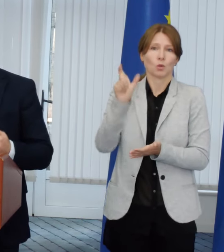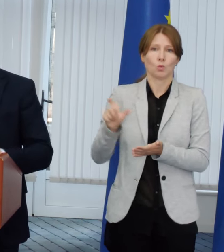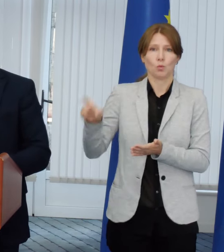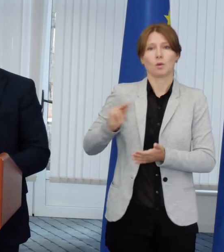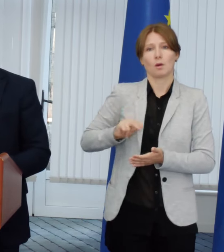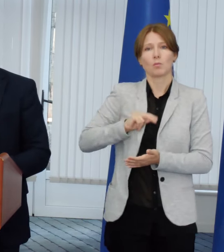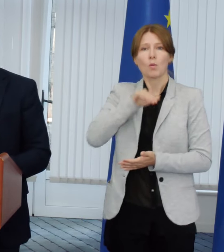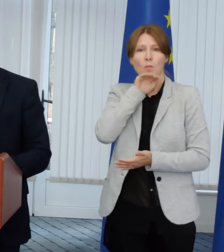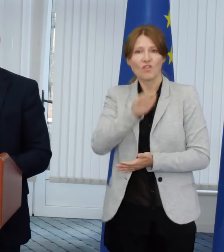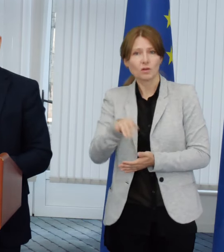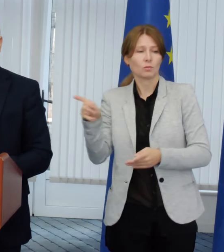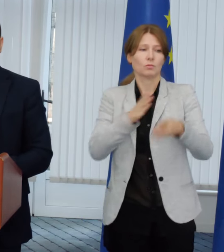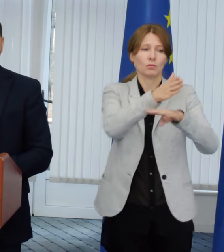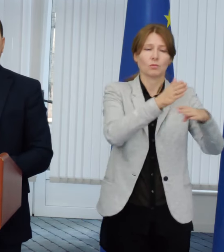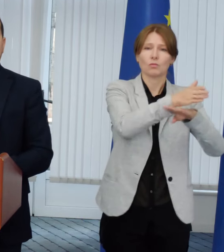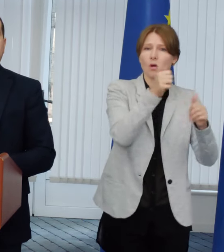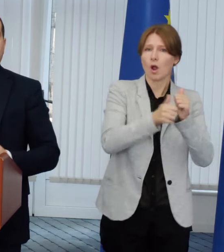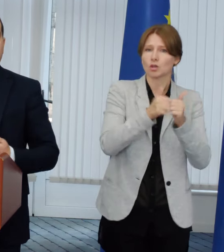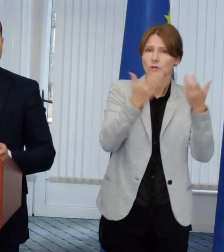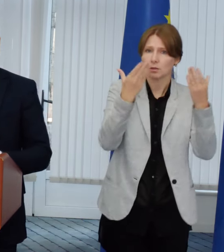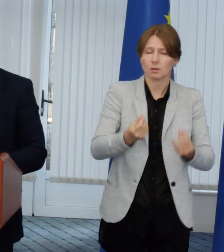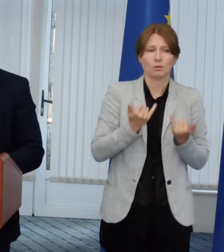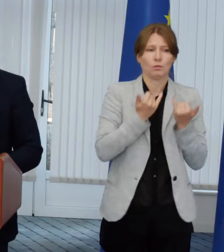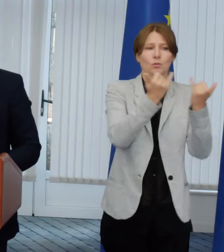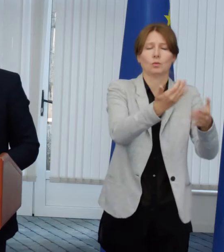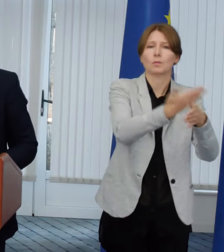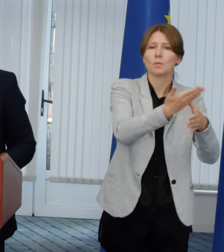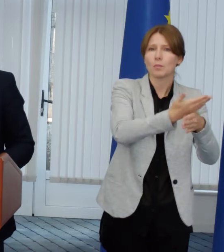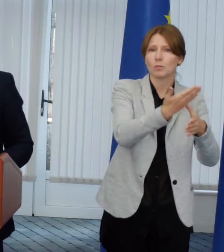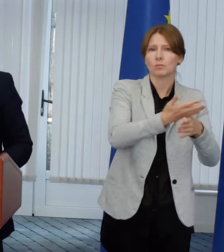de mai multe ori la gospodăria beneficiarului, ajută cu pregătirea